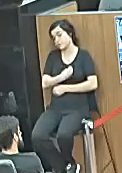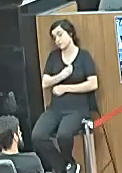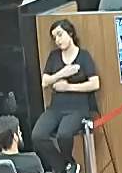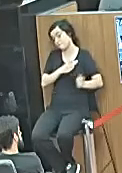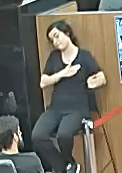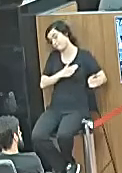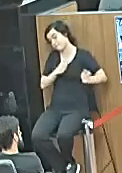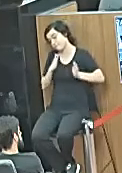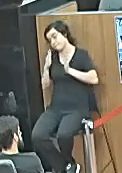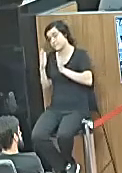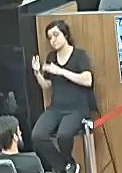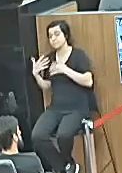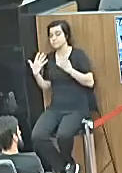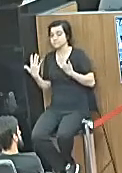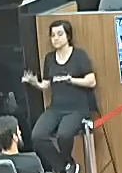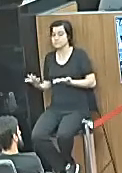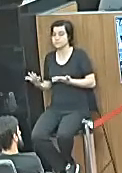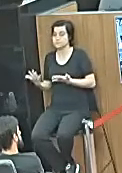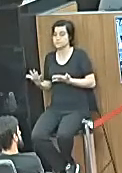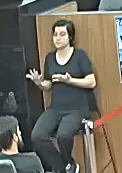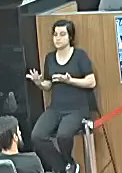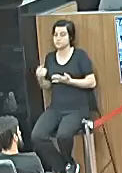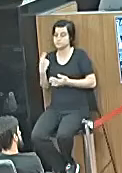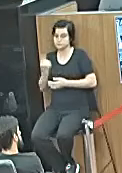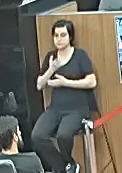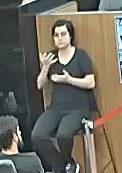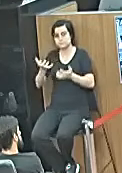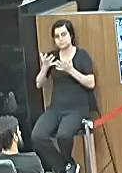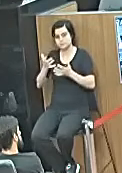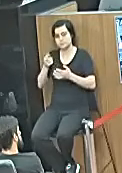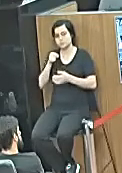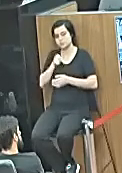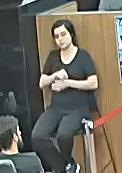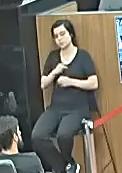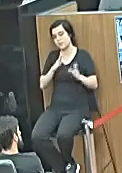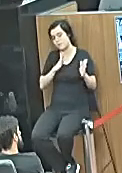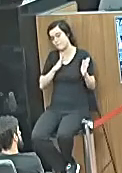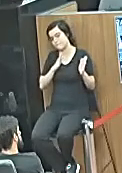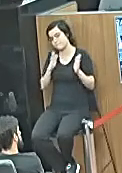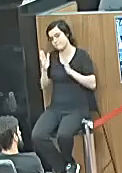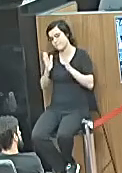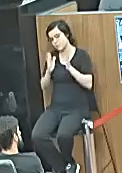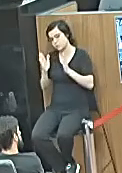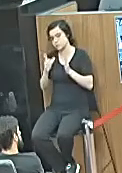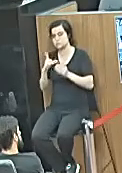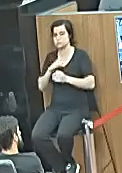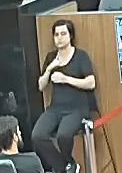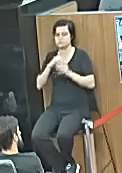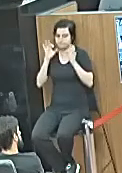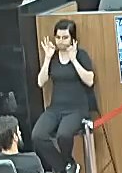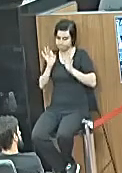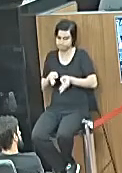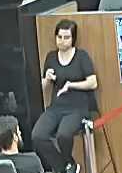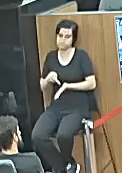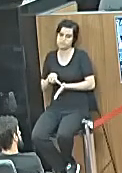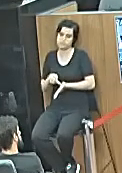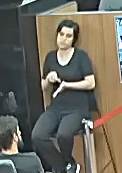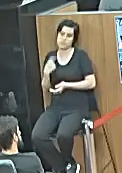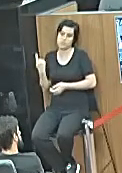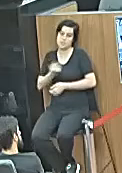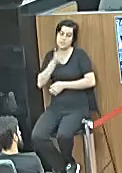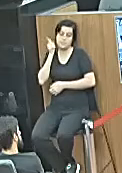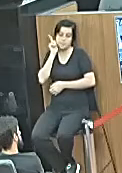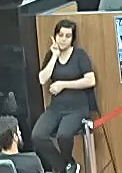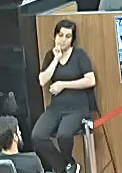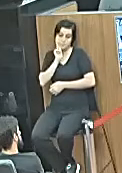processo então acho que a gente espera que cada vez mais esse processo de interiorização dê certo e que a gente consiga